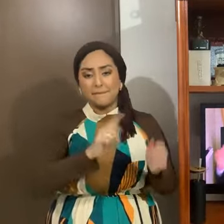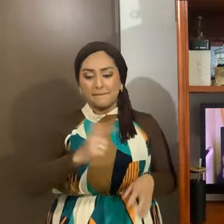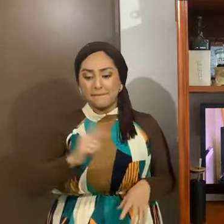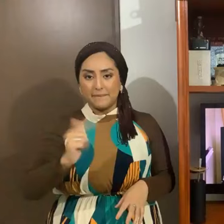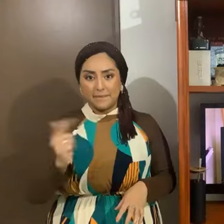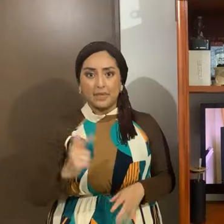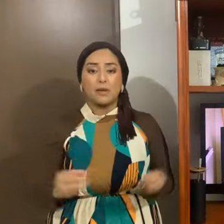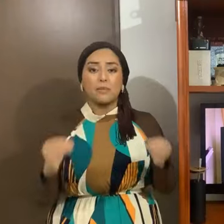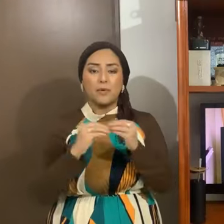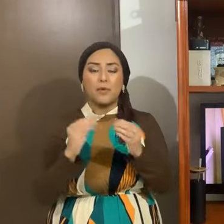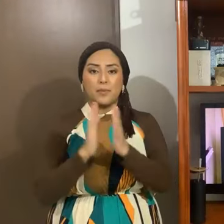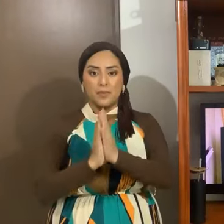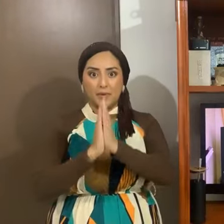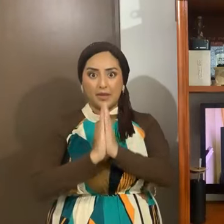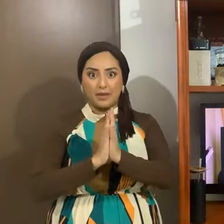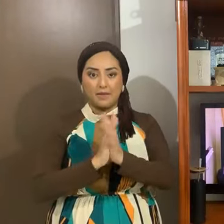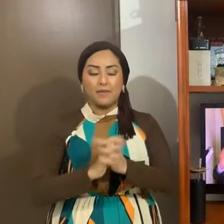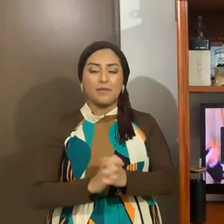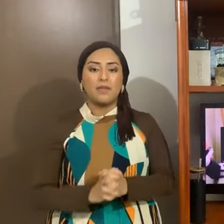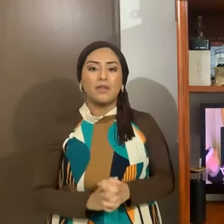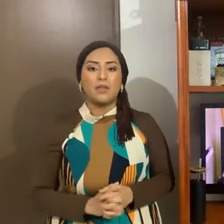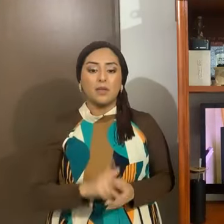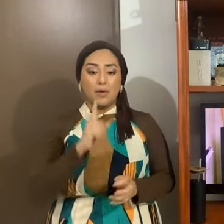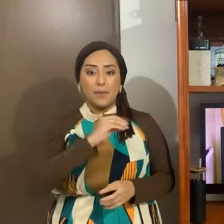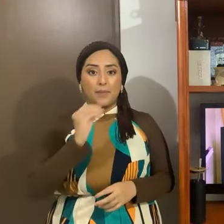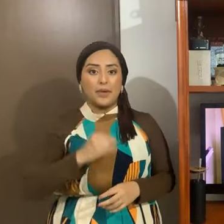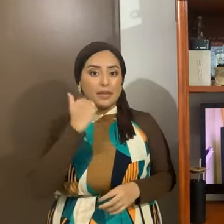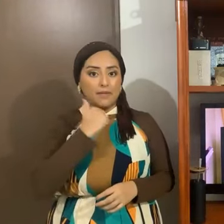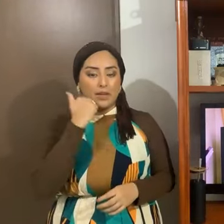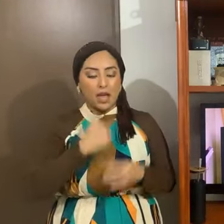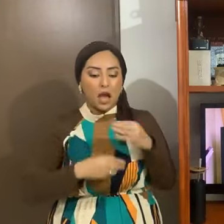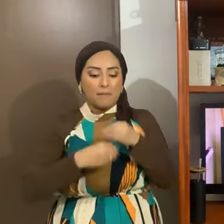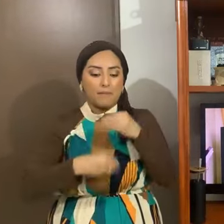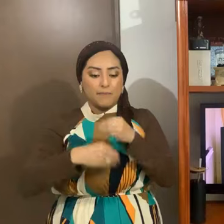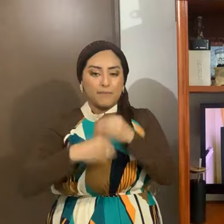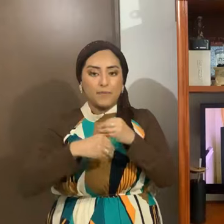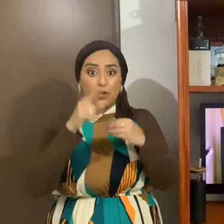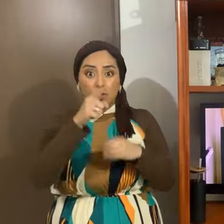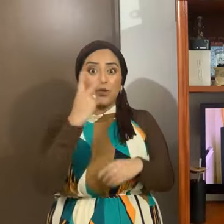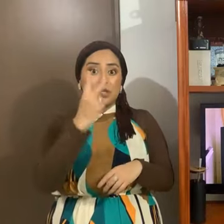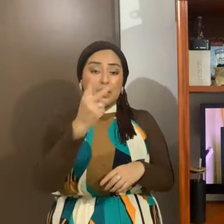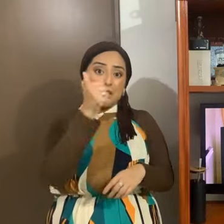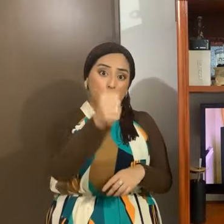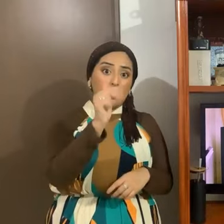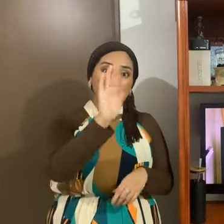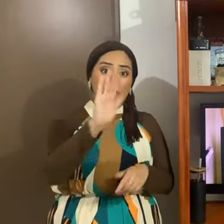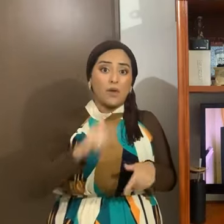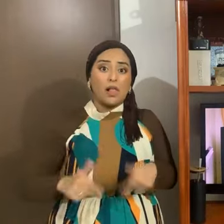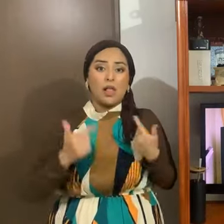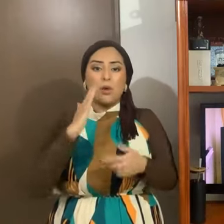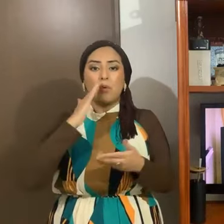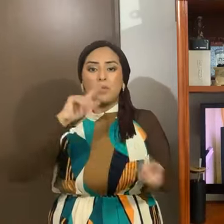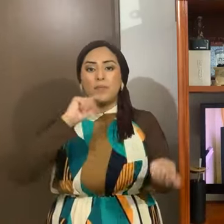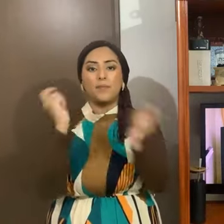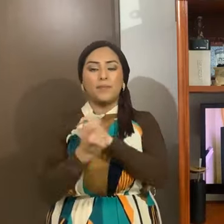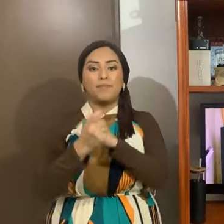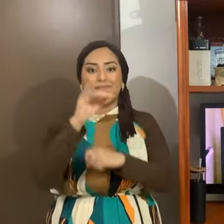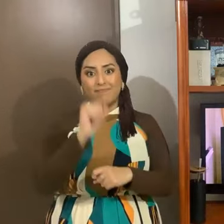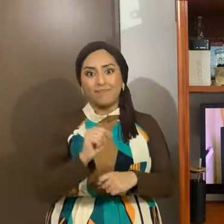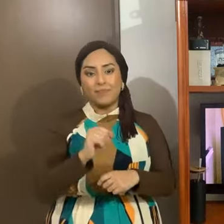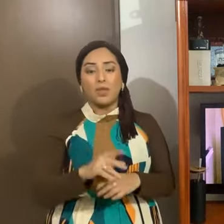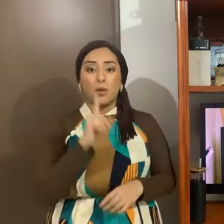incluyendo más oraciones, como lo dijimos, un 1% cada día, van a ver la diferencia. Porque, vuelvo a decirlo,